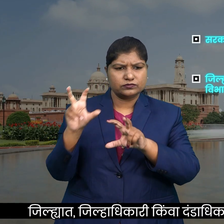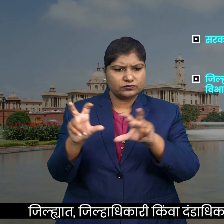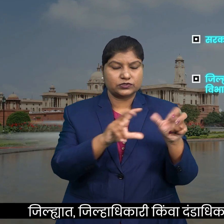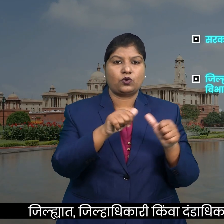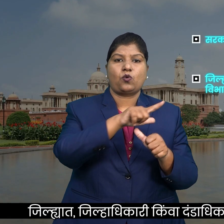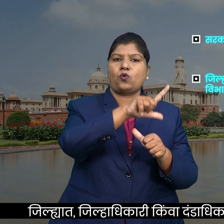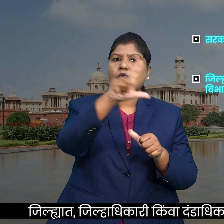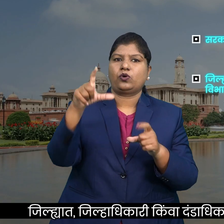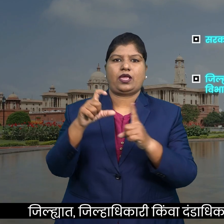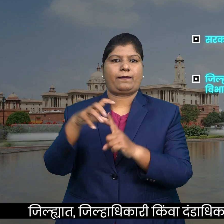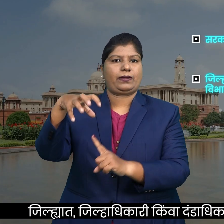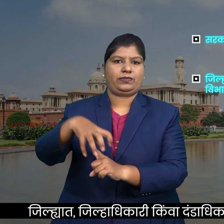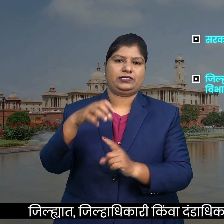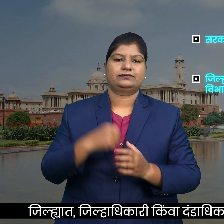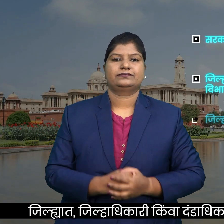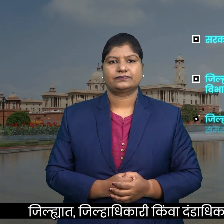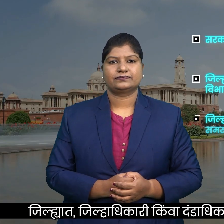करतात.